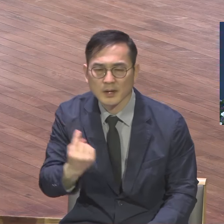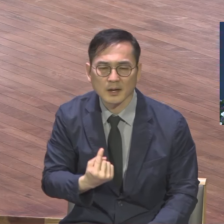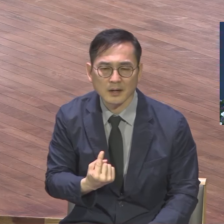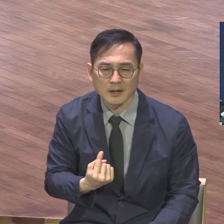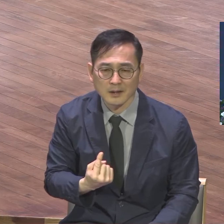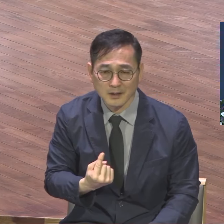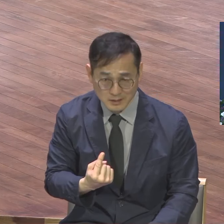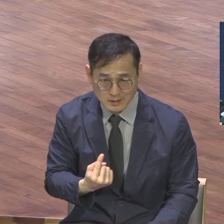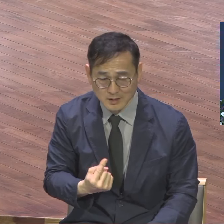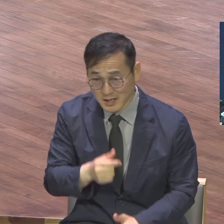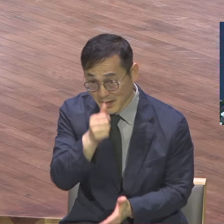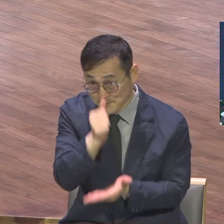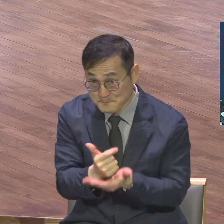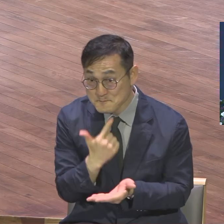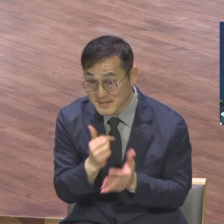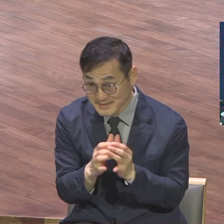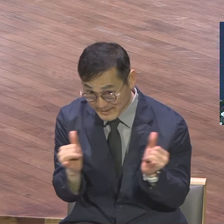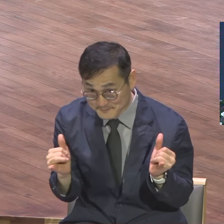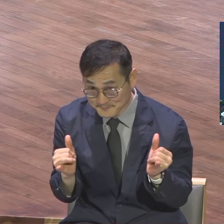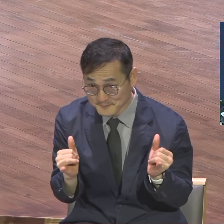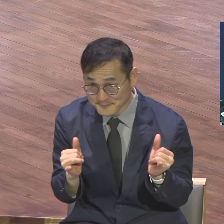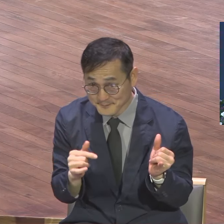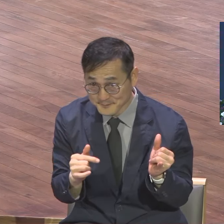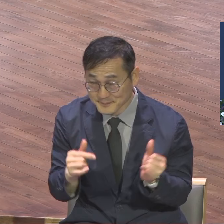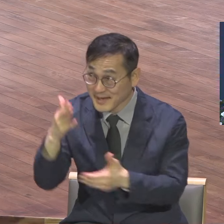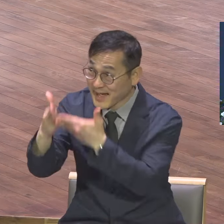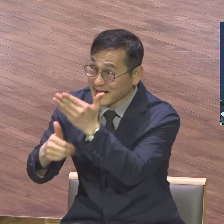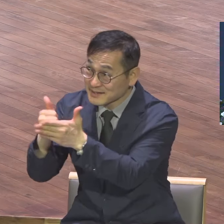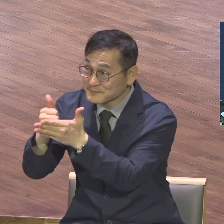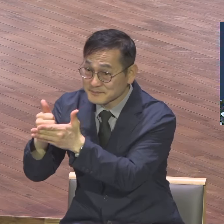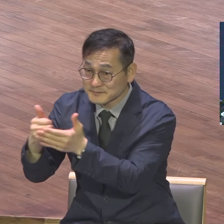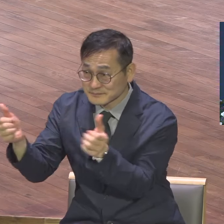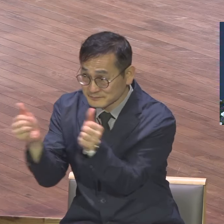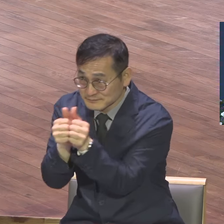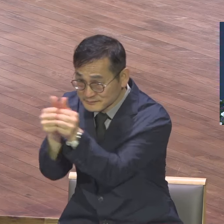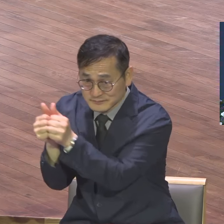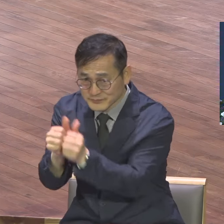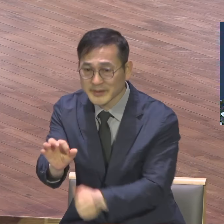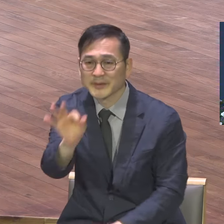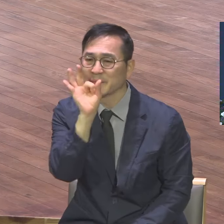범죄한 인간은 거룩한 하나님과 함께 있을 수가 없어요.